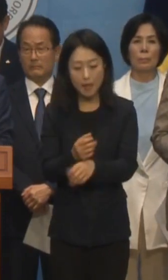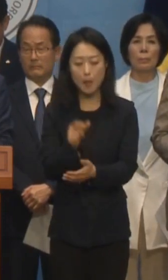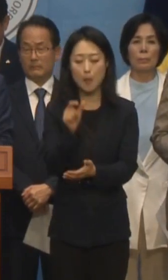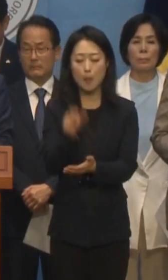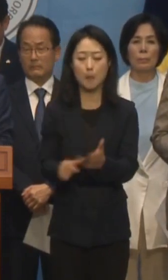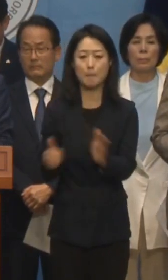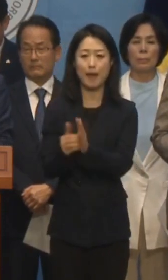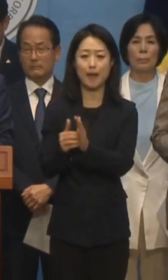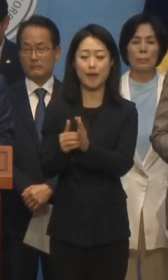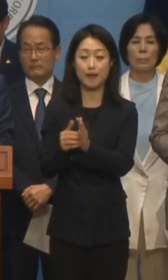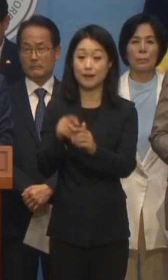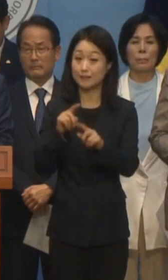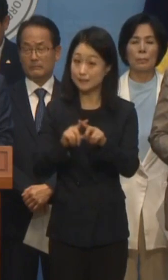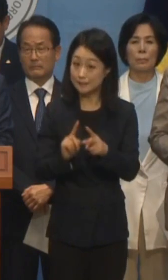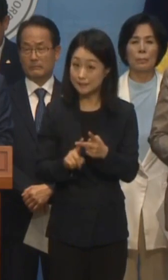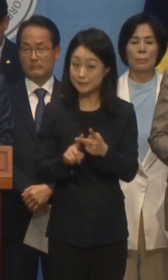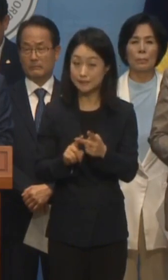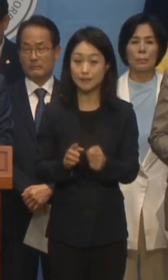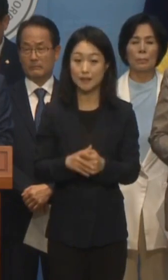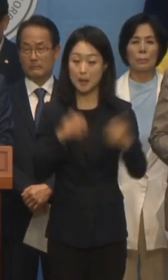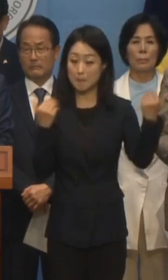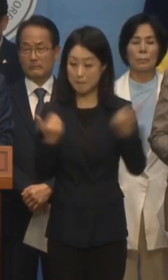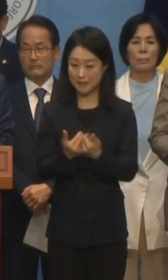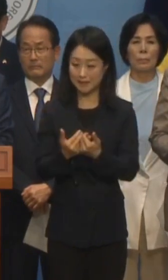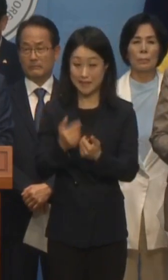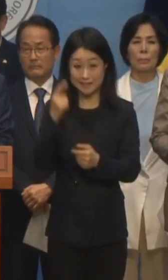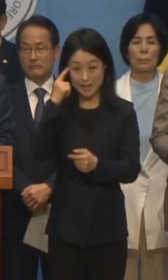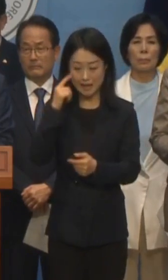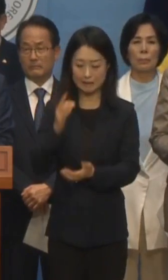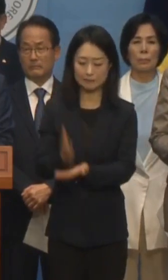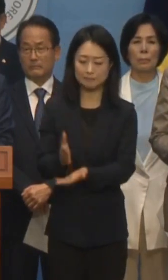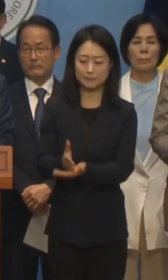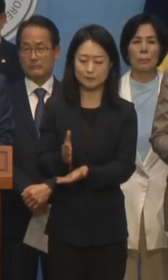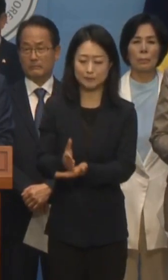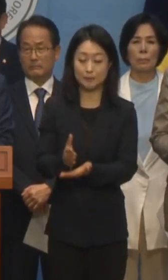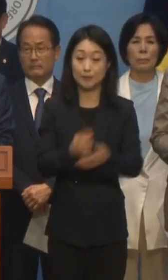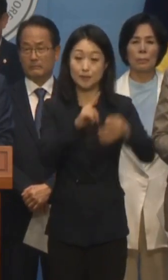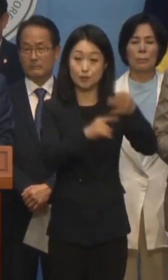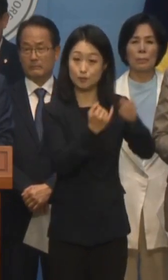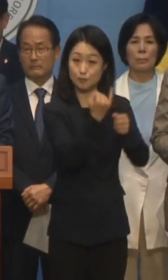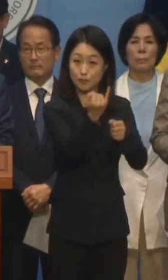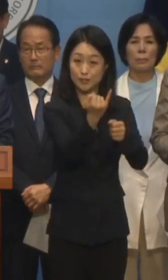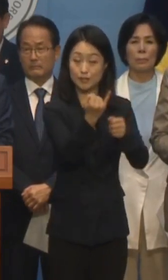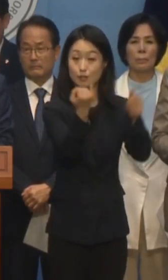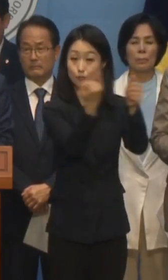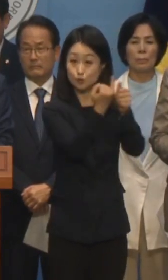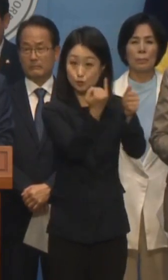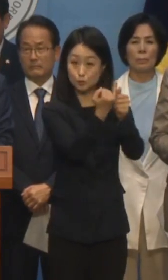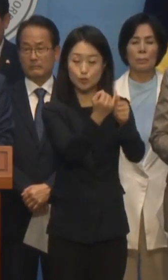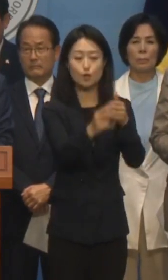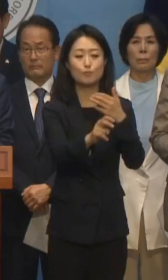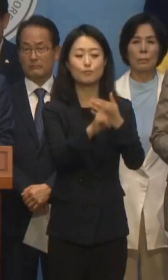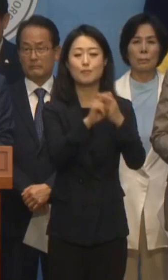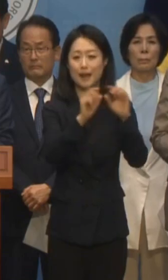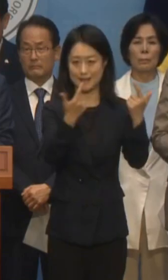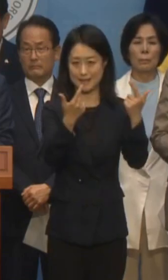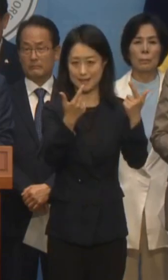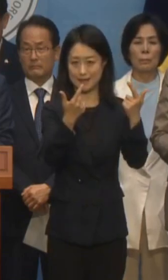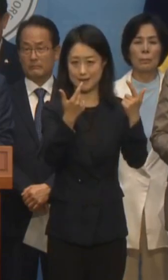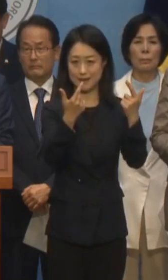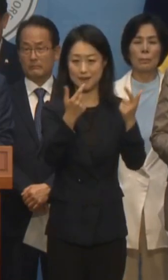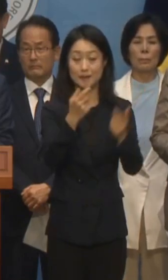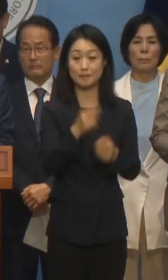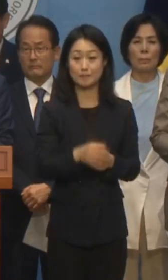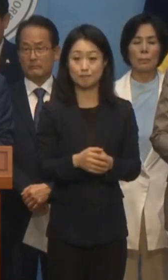서술했으며 그마저도 반대 요지를 부정하고 그래서 김건희 여사와 윤석열 대통령은 위법이 아니며